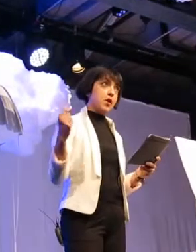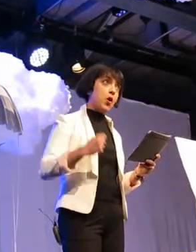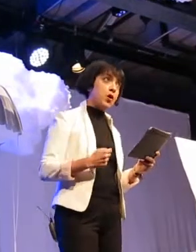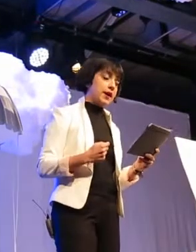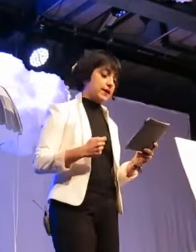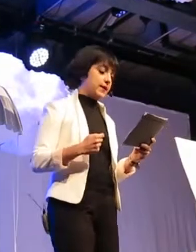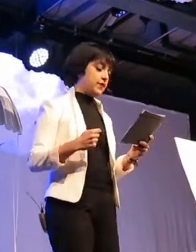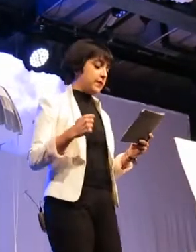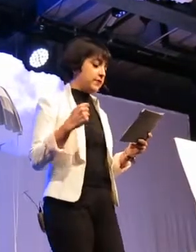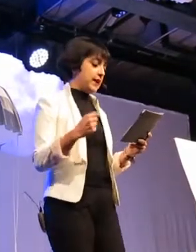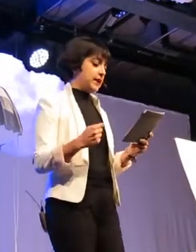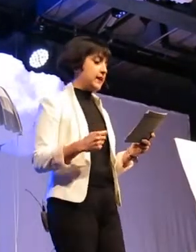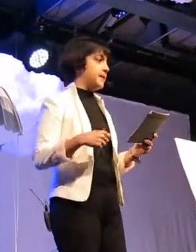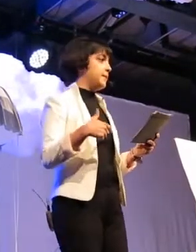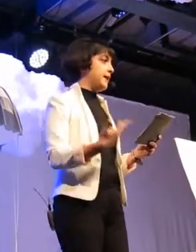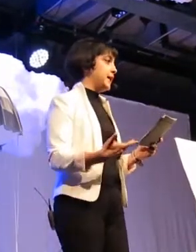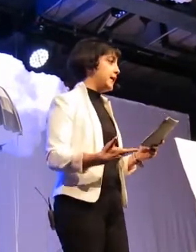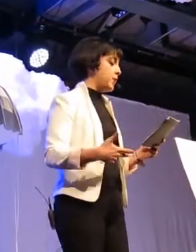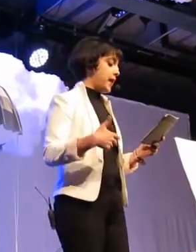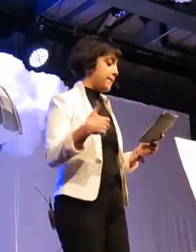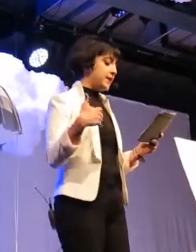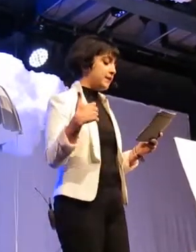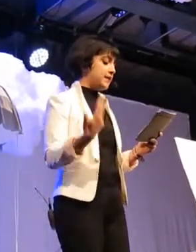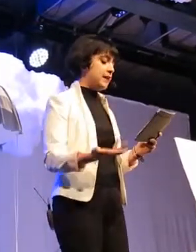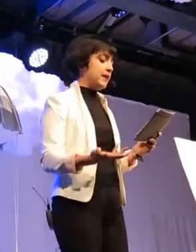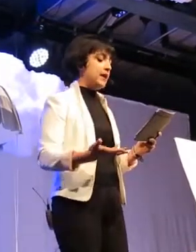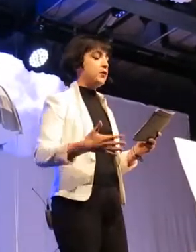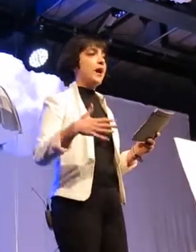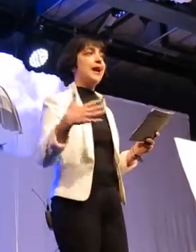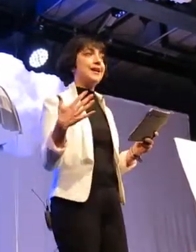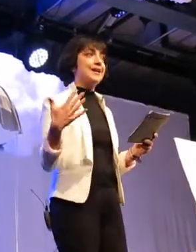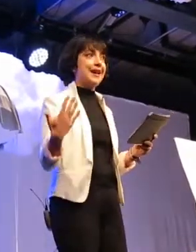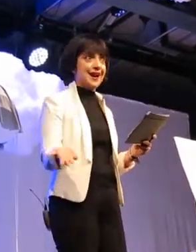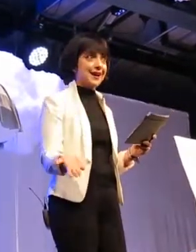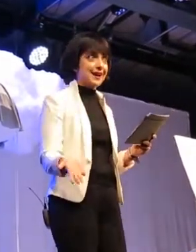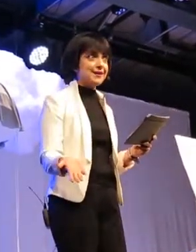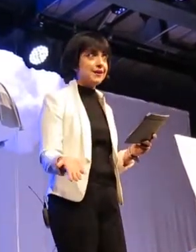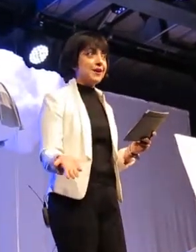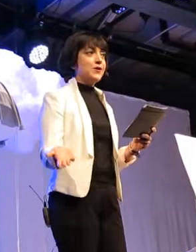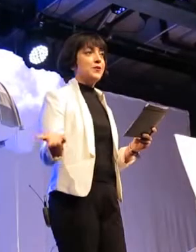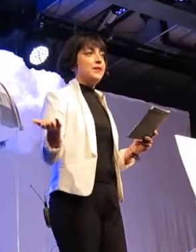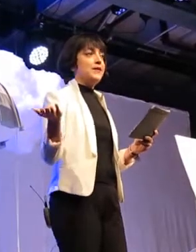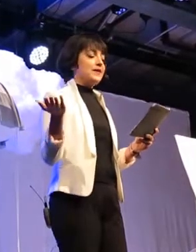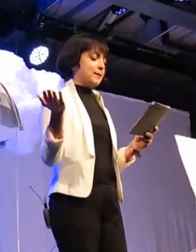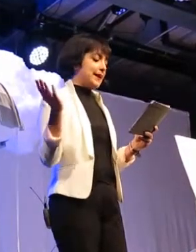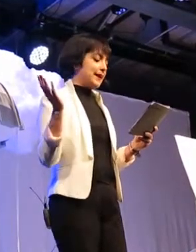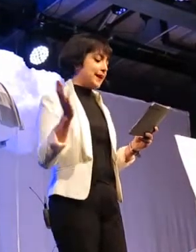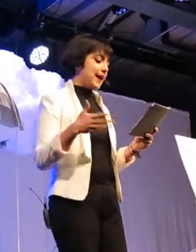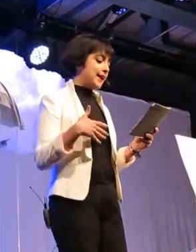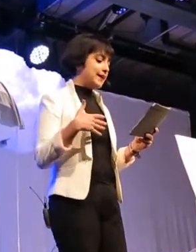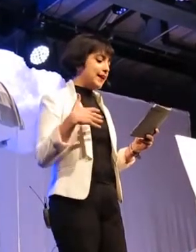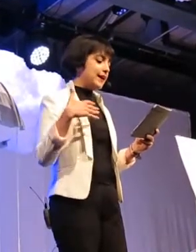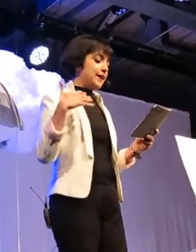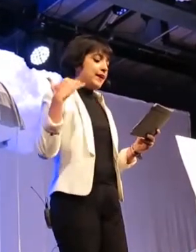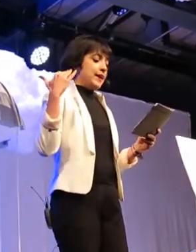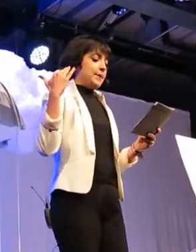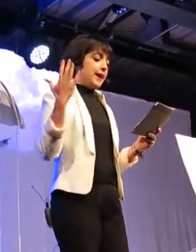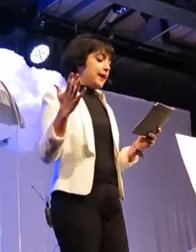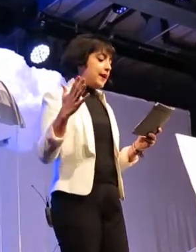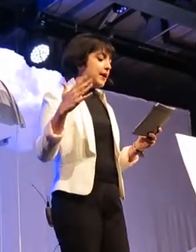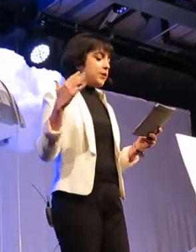vi som ett kollektiv bevittnade bilder och empatiserade och hajade läget, så började vi samla in